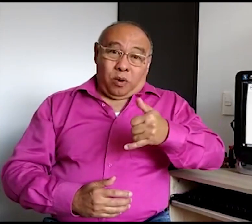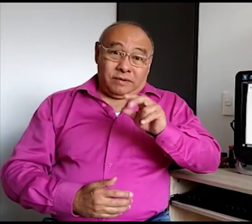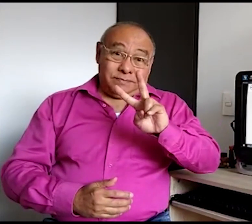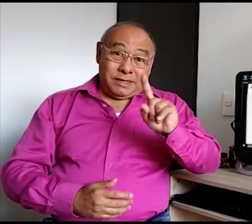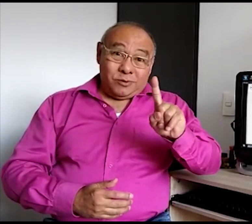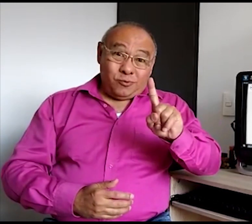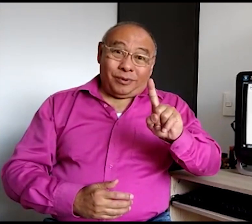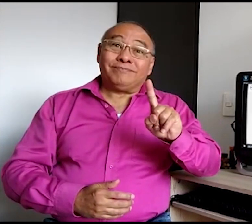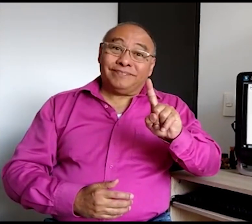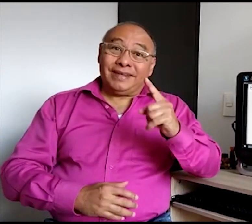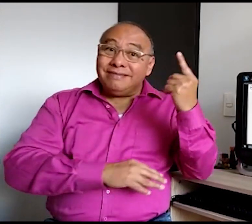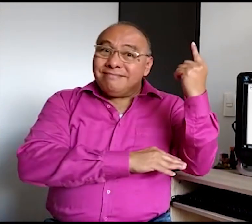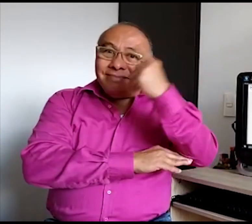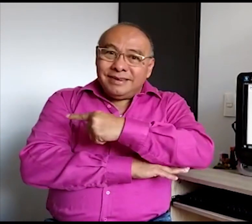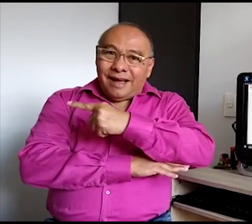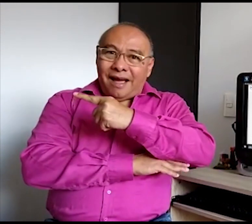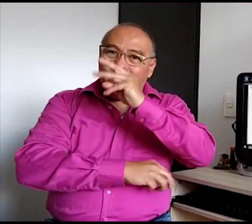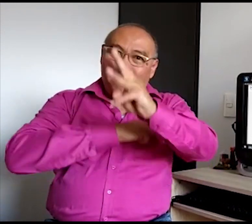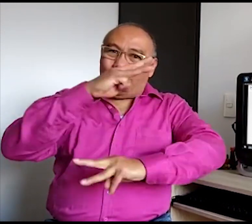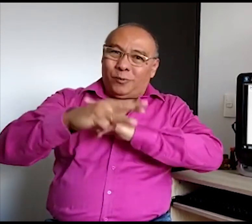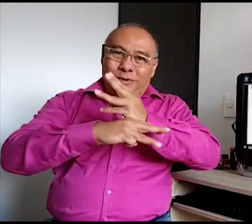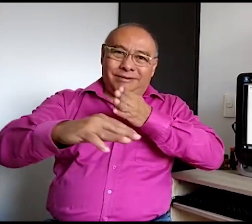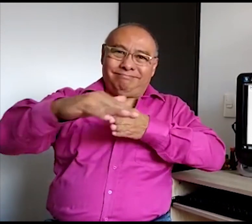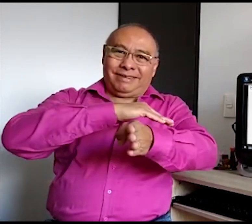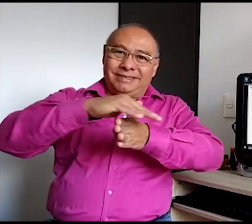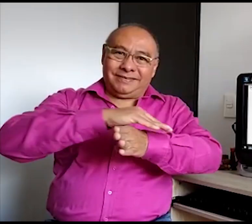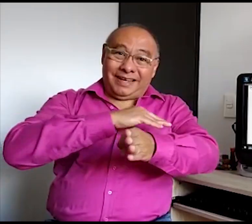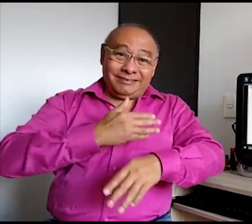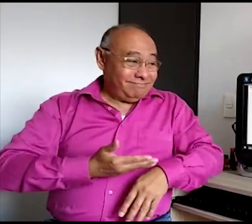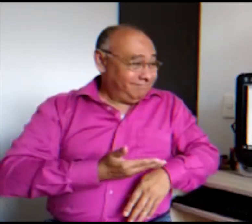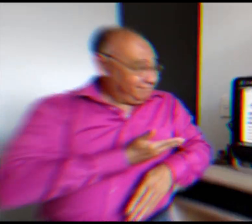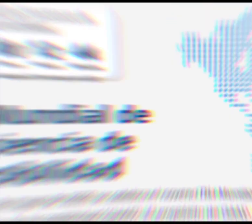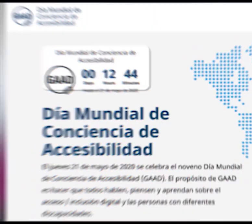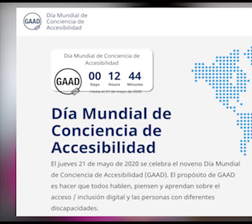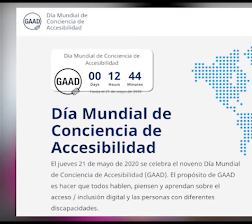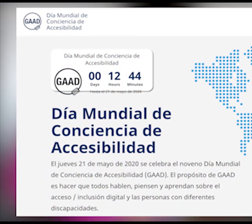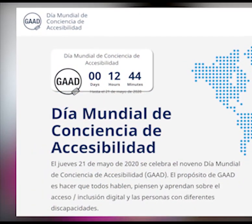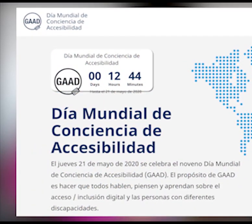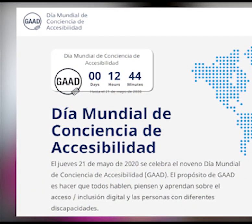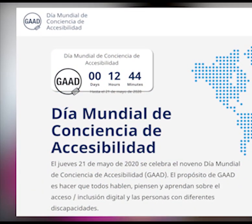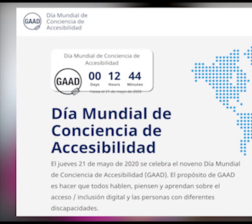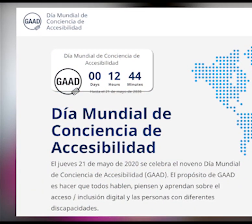El jueves 21 se celebra el Día Mundial para promover la conciencia frente a la accesibilidad. Veamos.